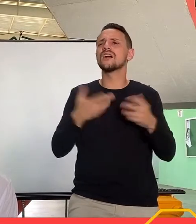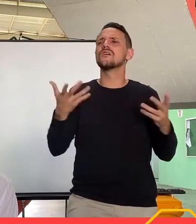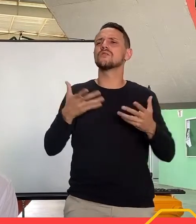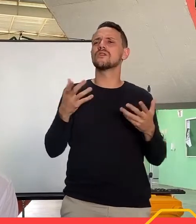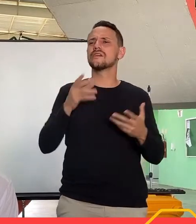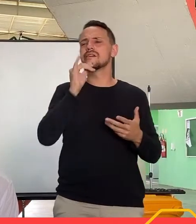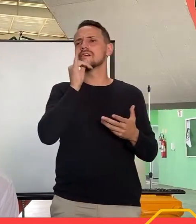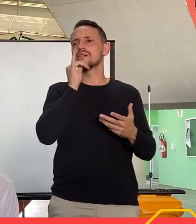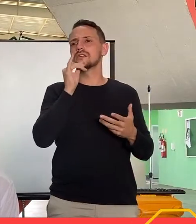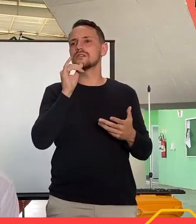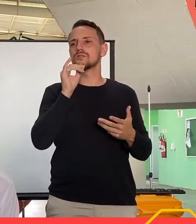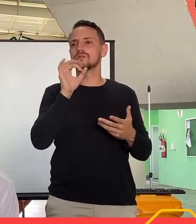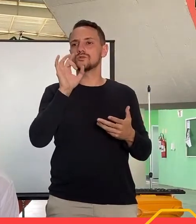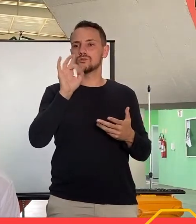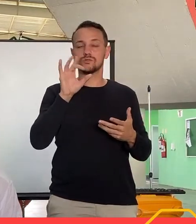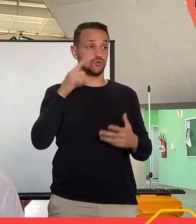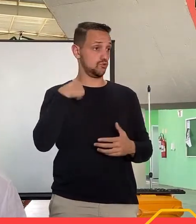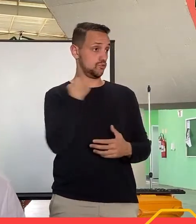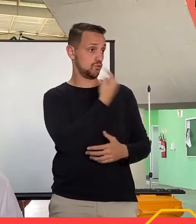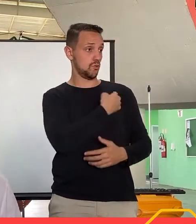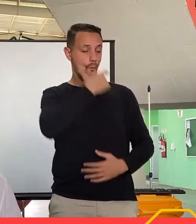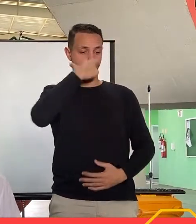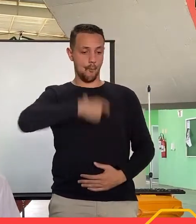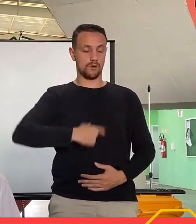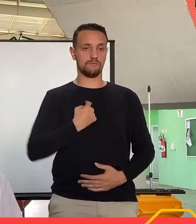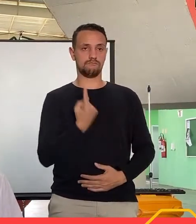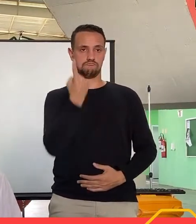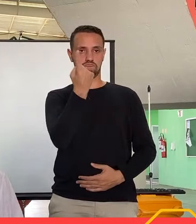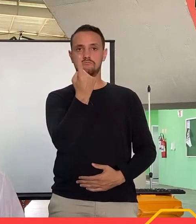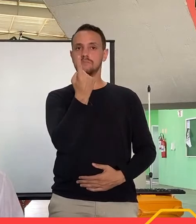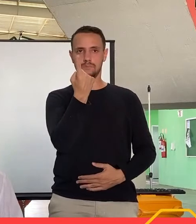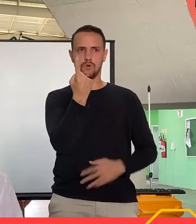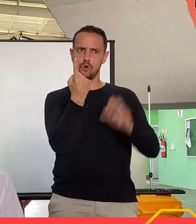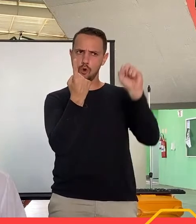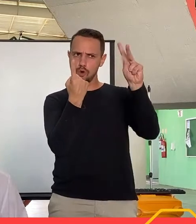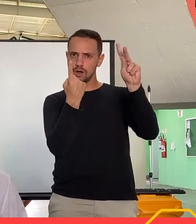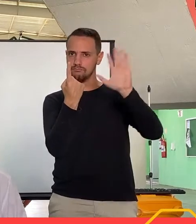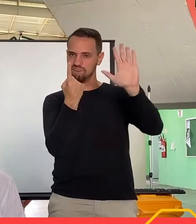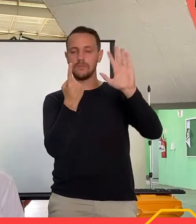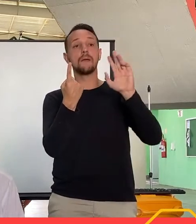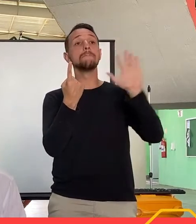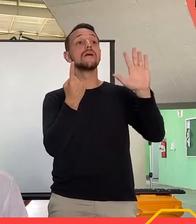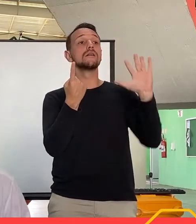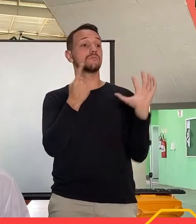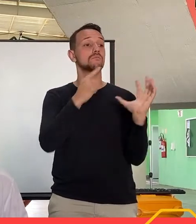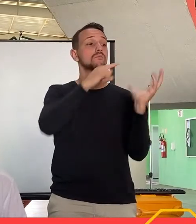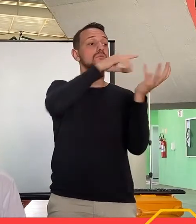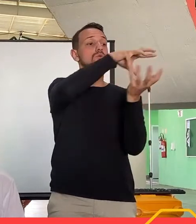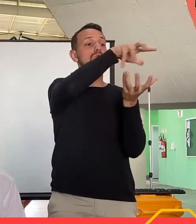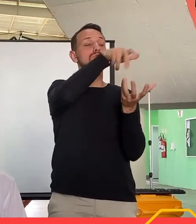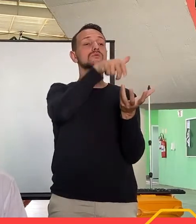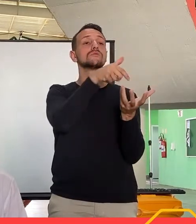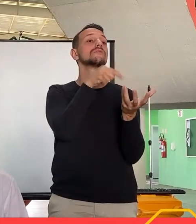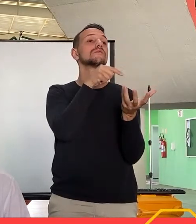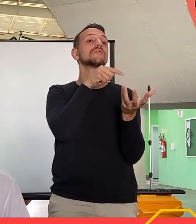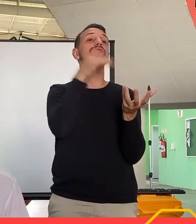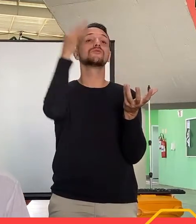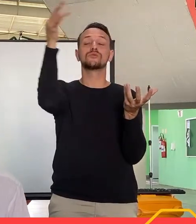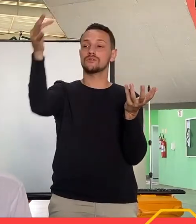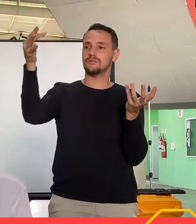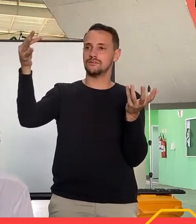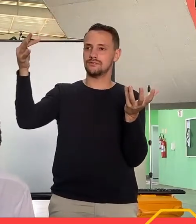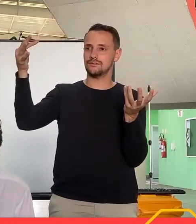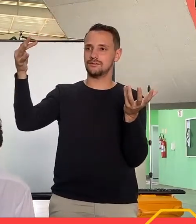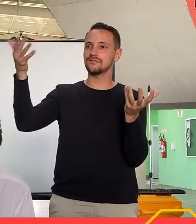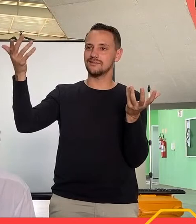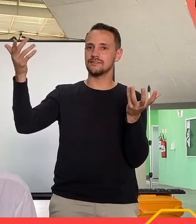já não diz respeito mais a nós enquanto indivíduos, né? Mas que planeta que nós vamos legar para a futura geração? Não